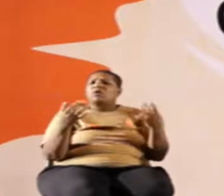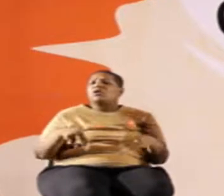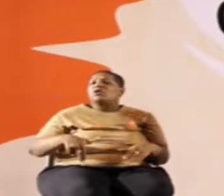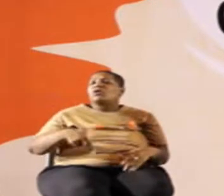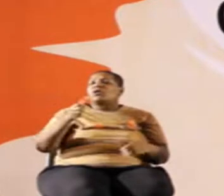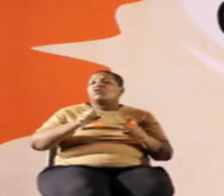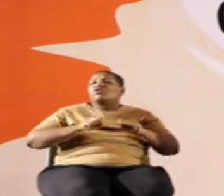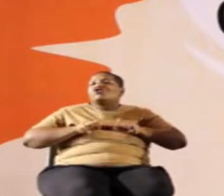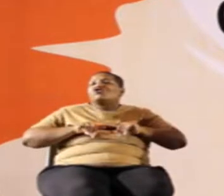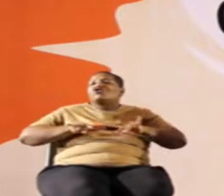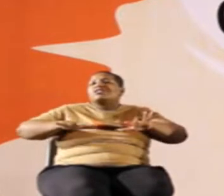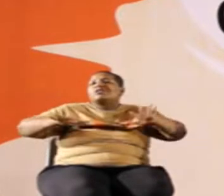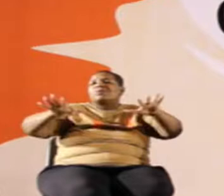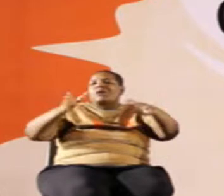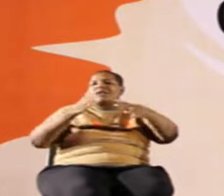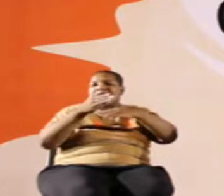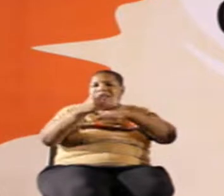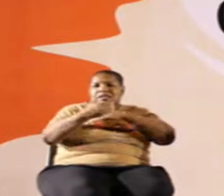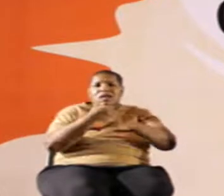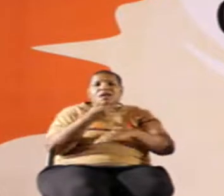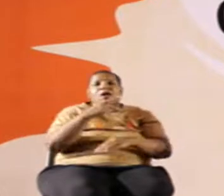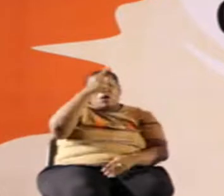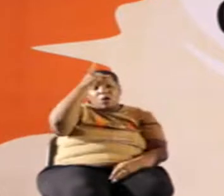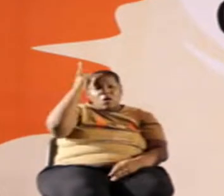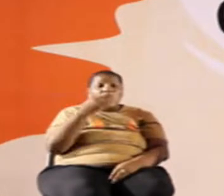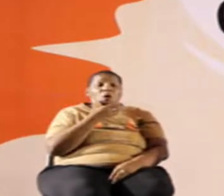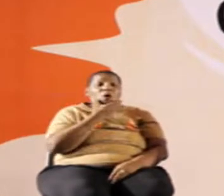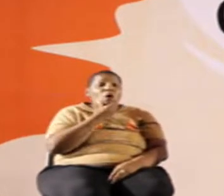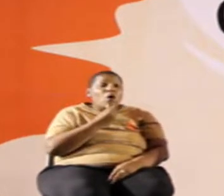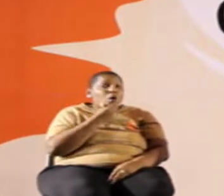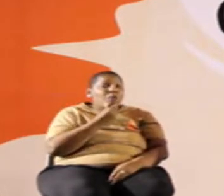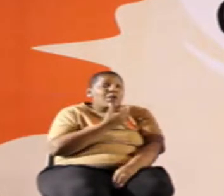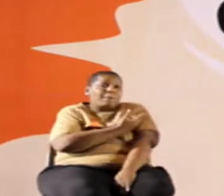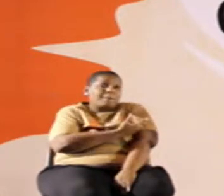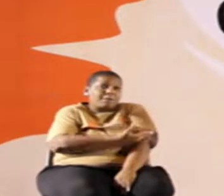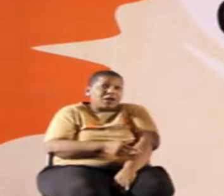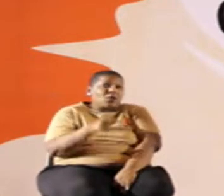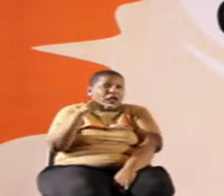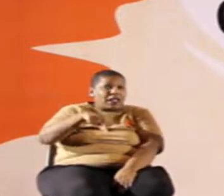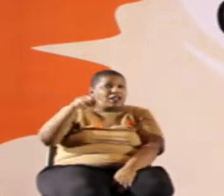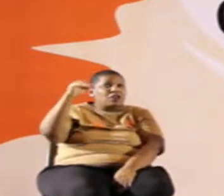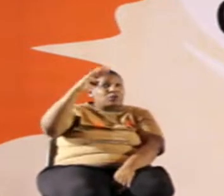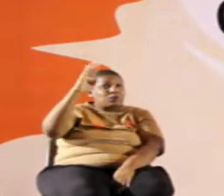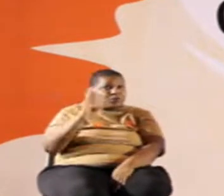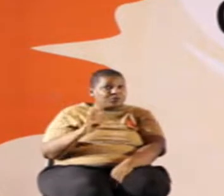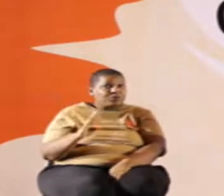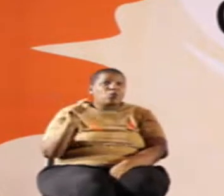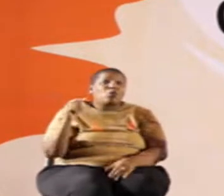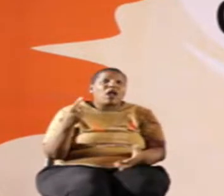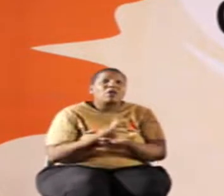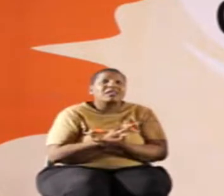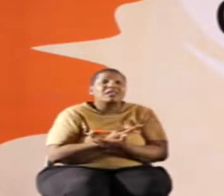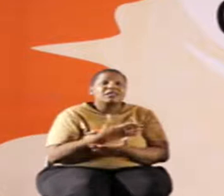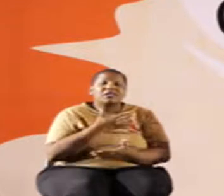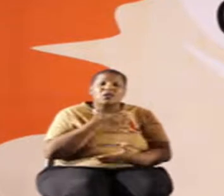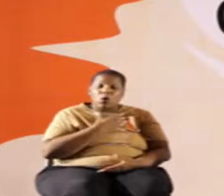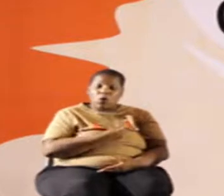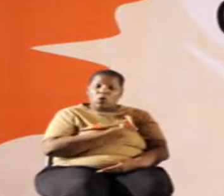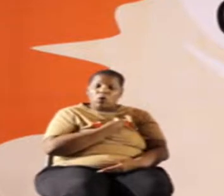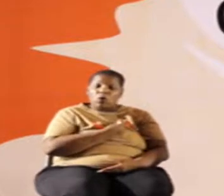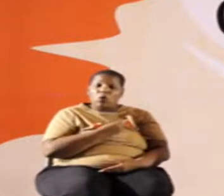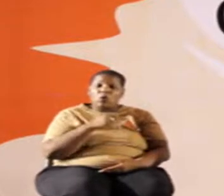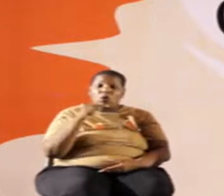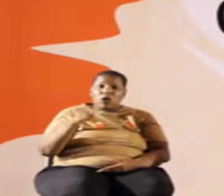foram distribuídas e acessadas por um montão de homem branco aqui no Brasil. O que vai acontecer domingo vai exigir de nós que a gente